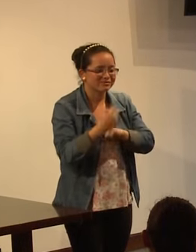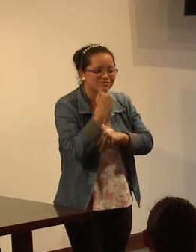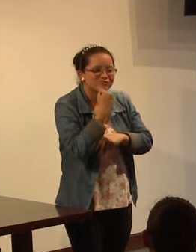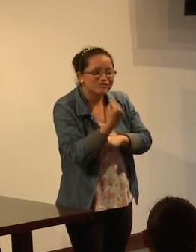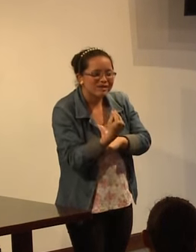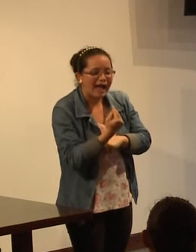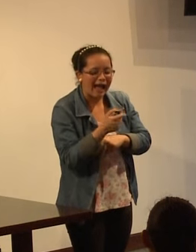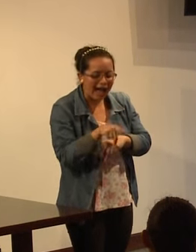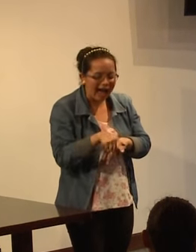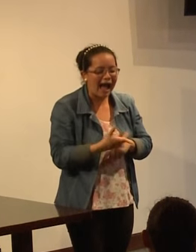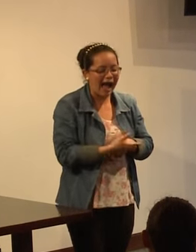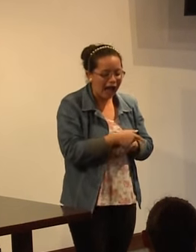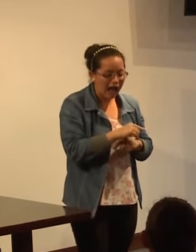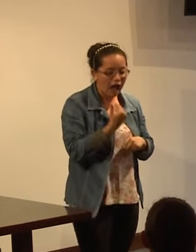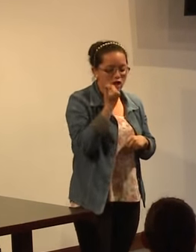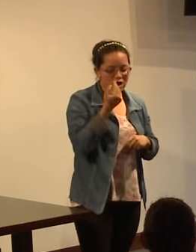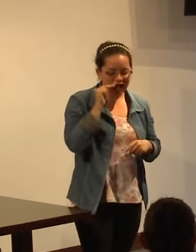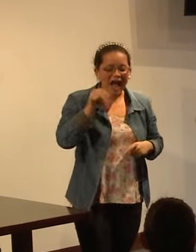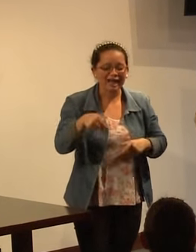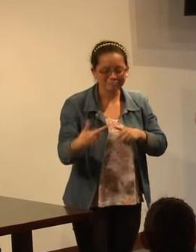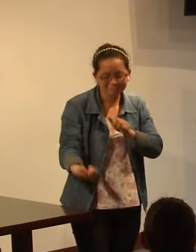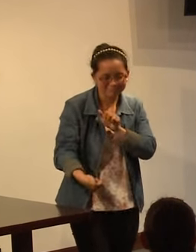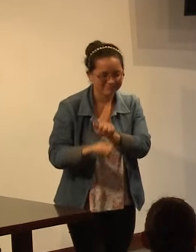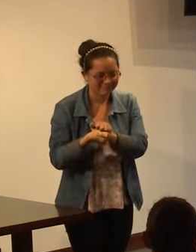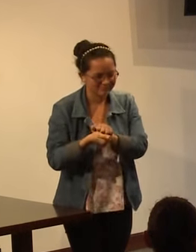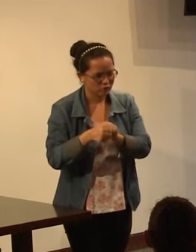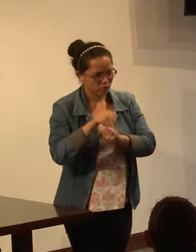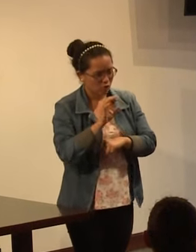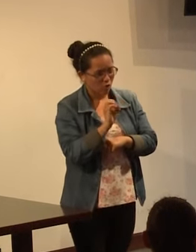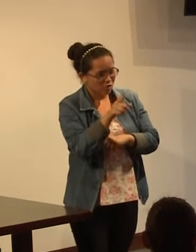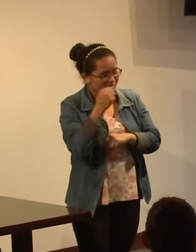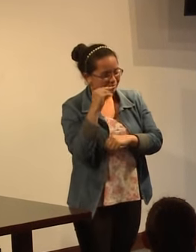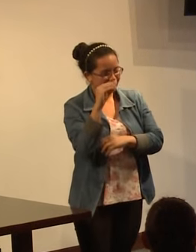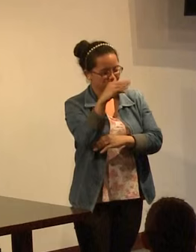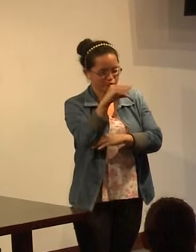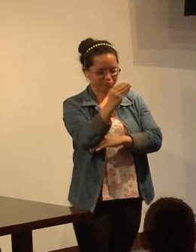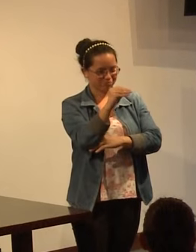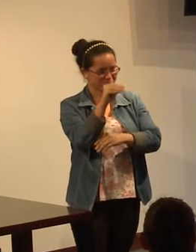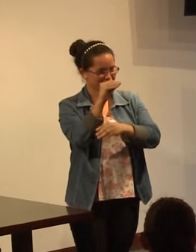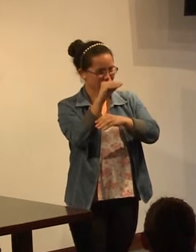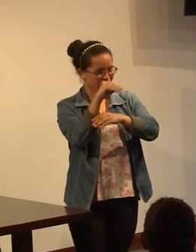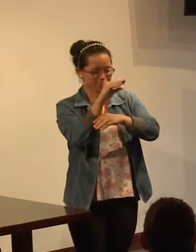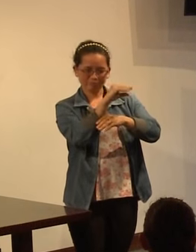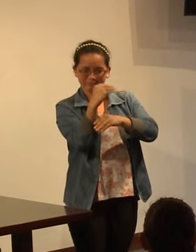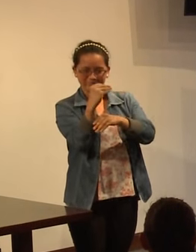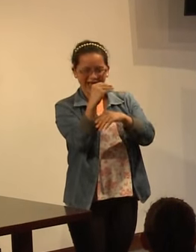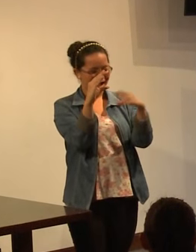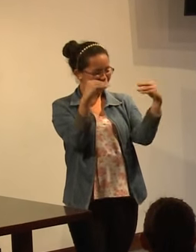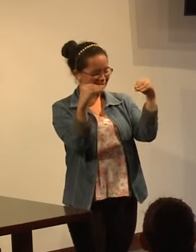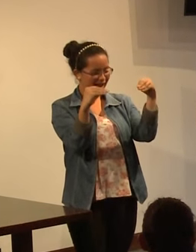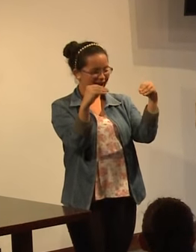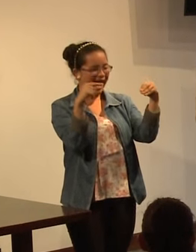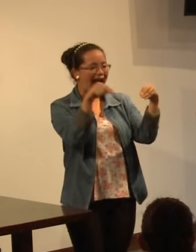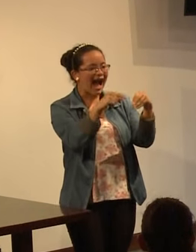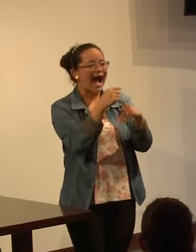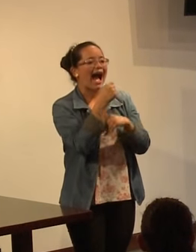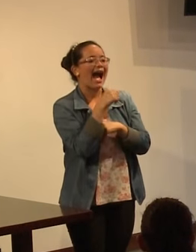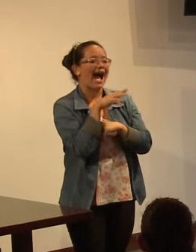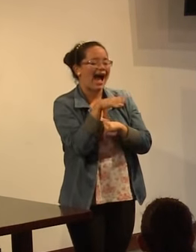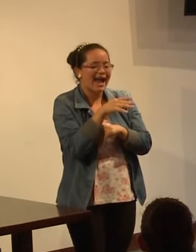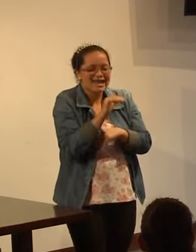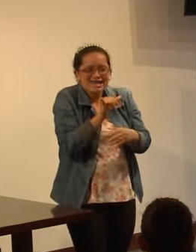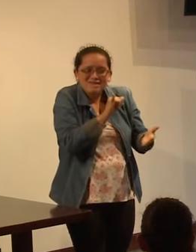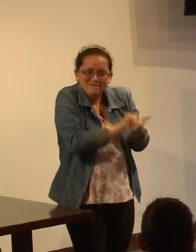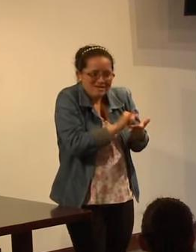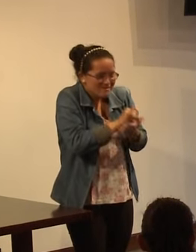Y uno también juega con ellos y le hace nada. ¿Ustedes han visto teatro, han visto títeres? Eso se llama animación. El niño lo que está haciendo es animar esos